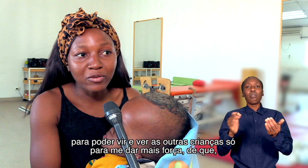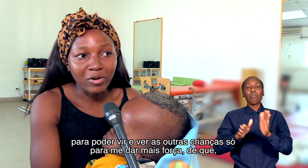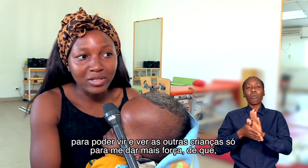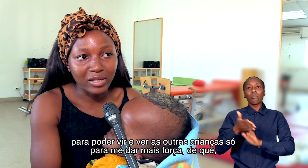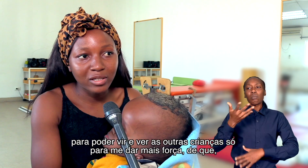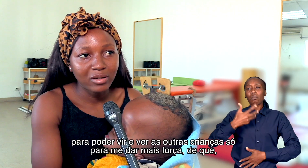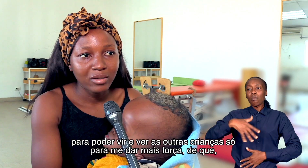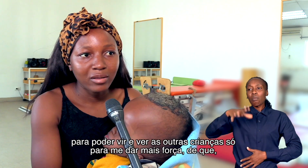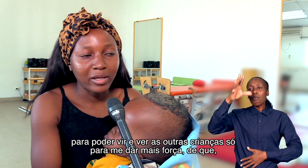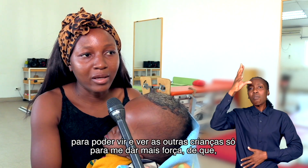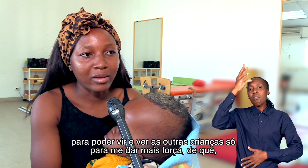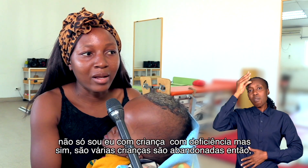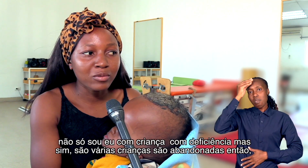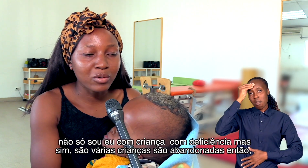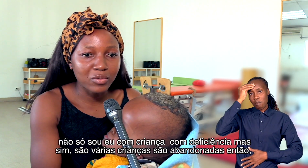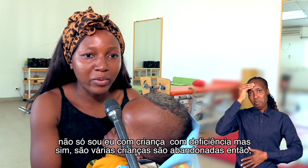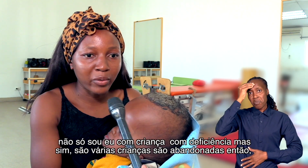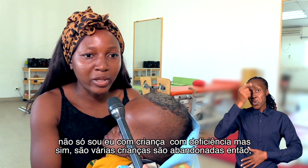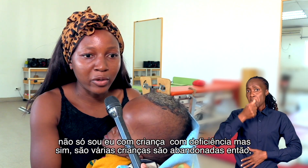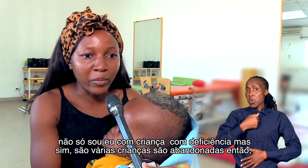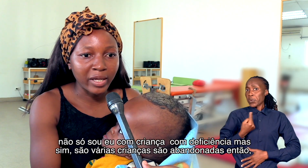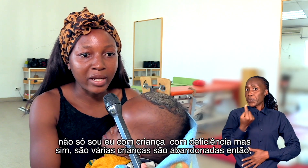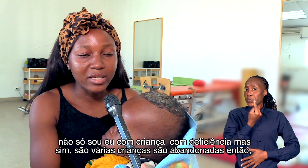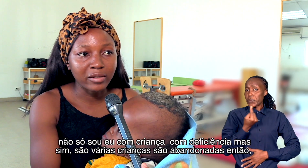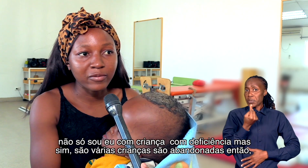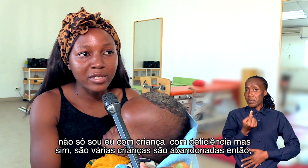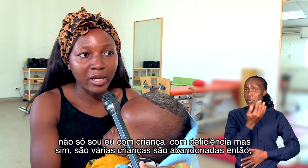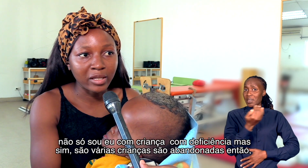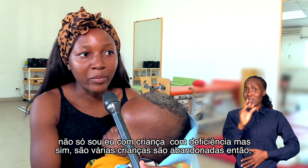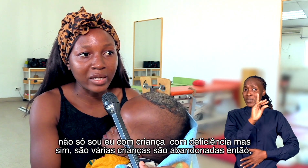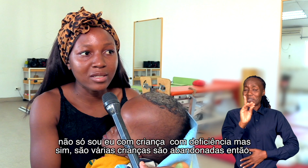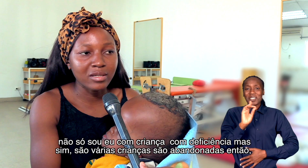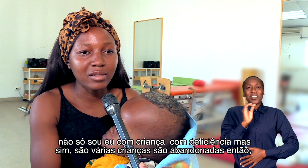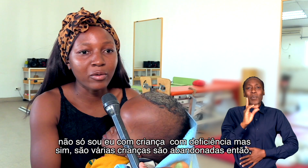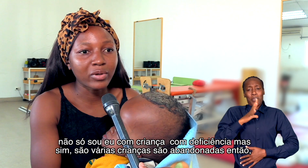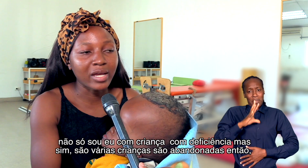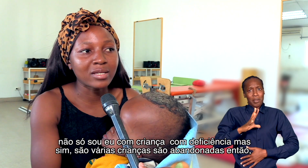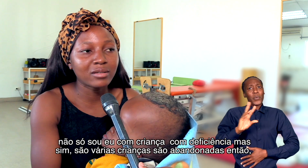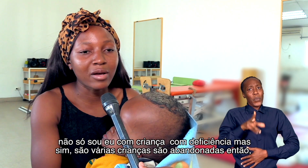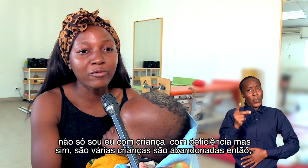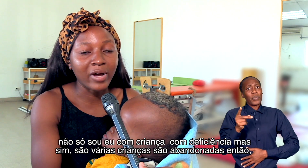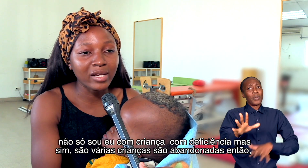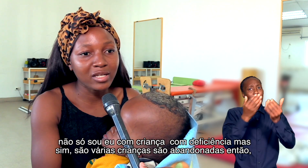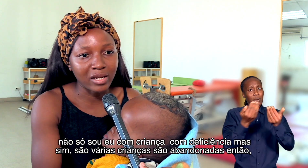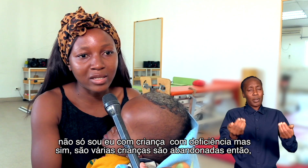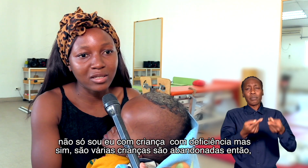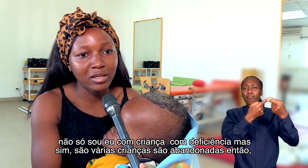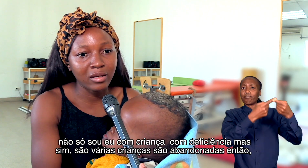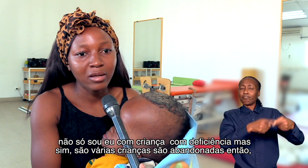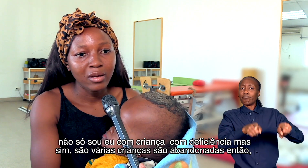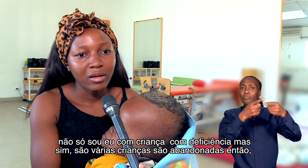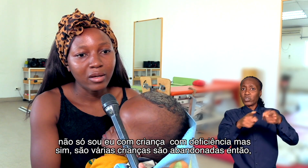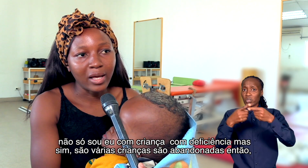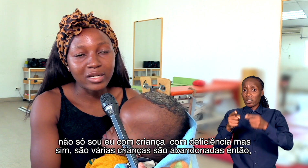mais forças de que não sou eu que tenho uma criança deficiente, mas sim são várias crianças,